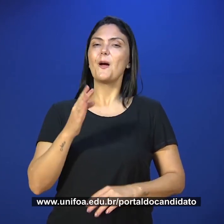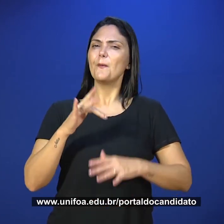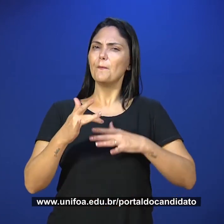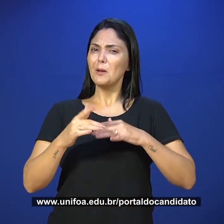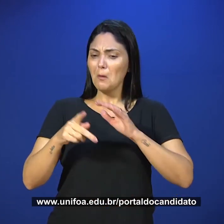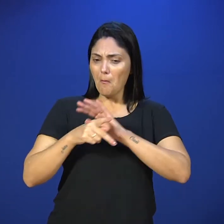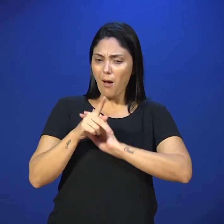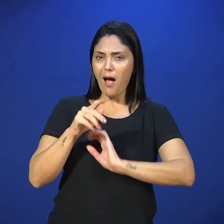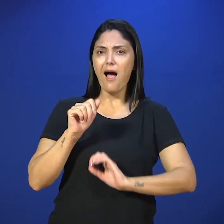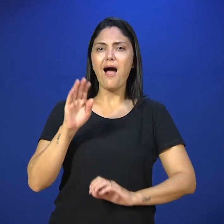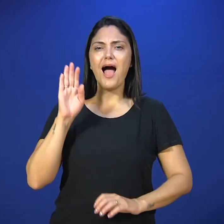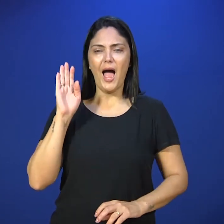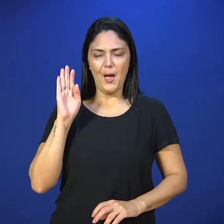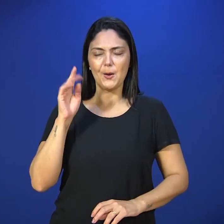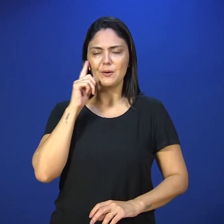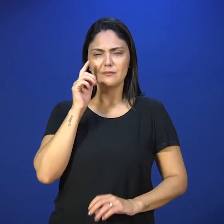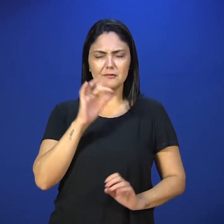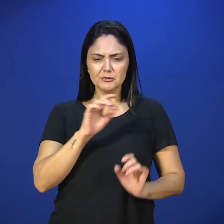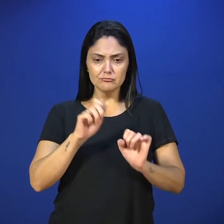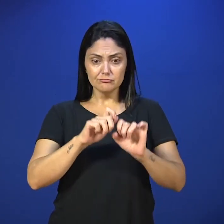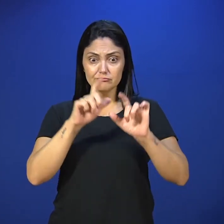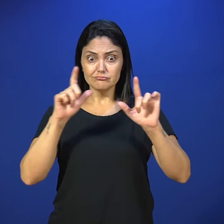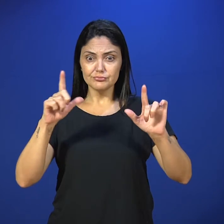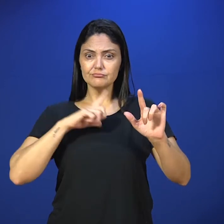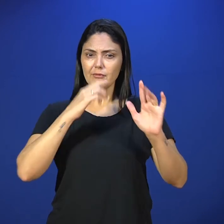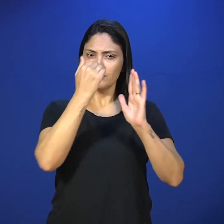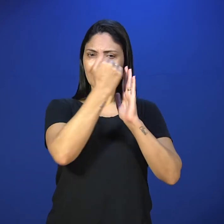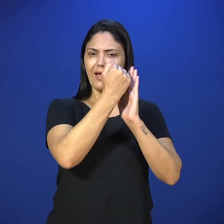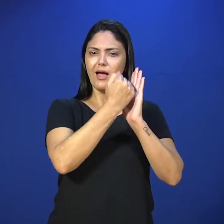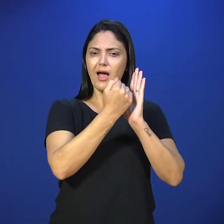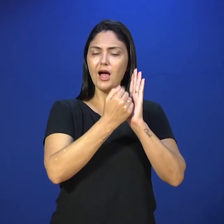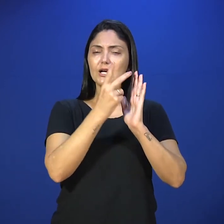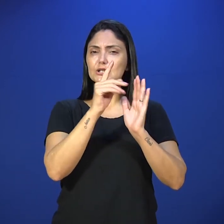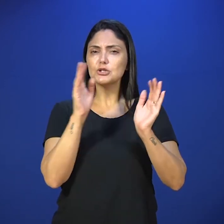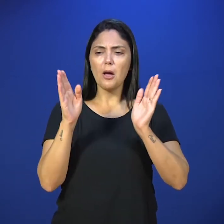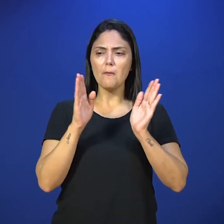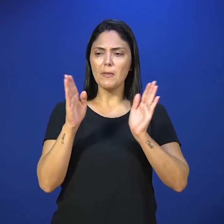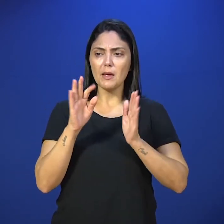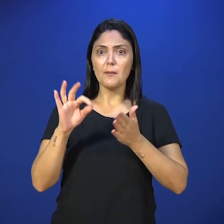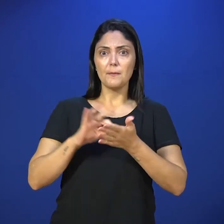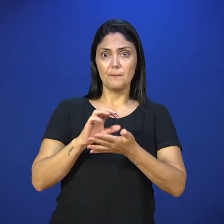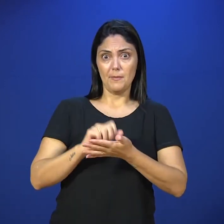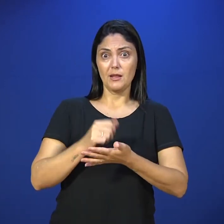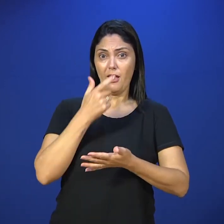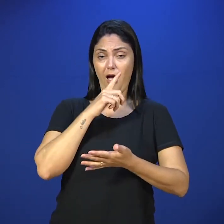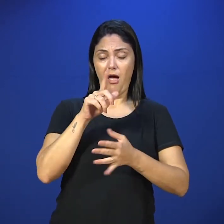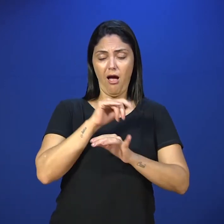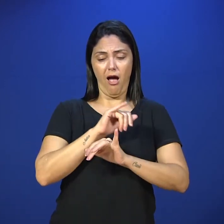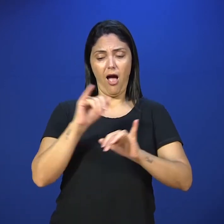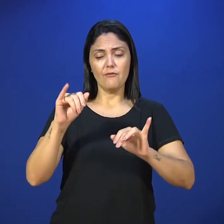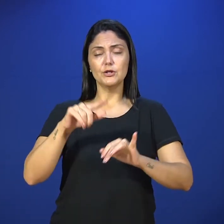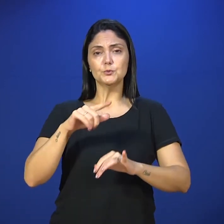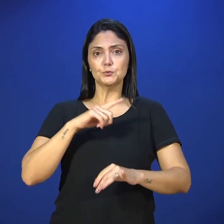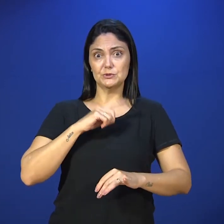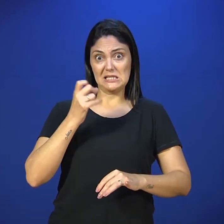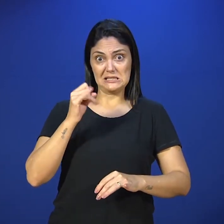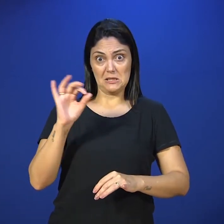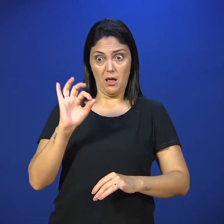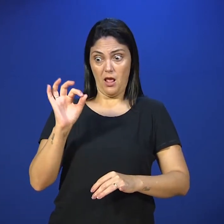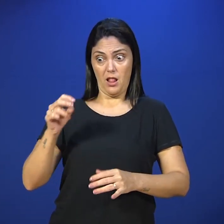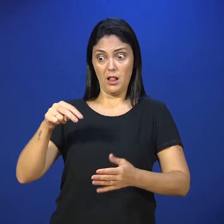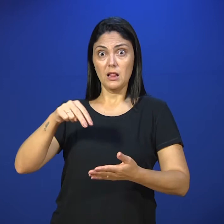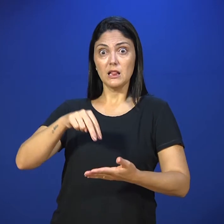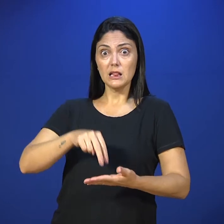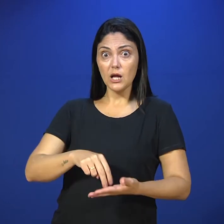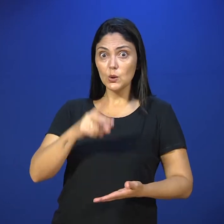www.unifoa.edu.br/portal do candidato. O prazo para a matrícula será estabelecido nas instruções de reclassificação. O não comparecimento